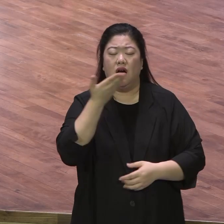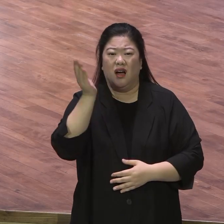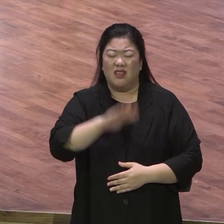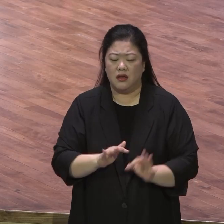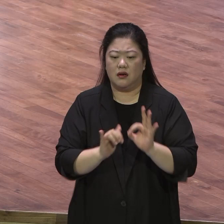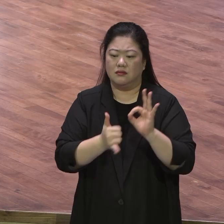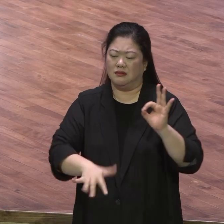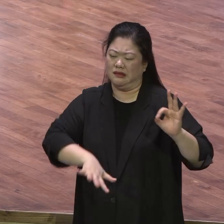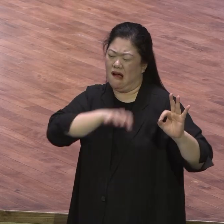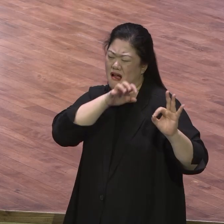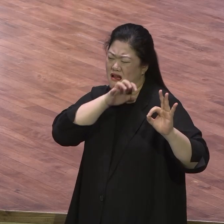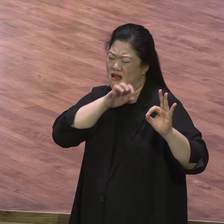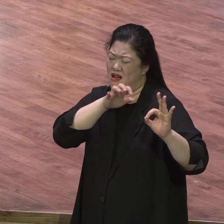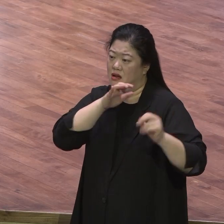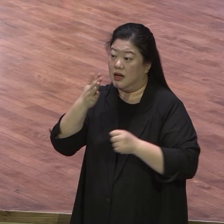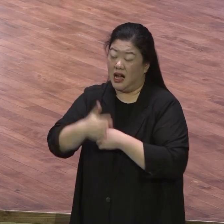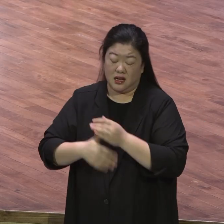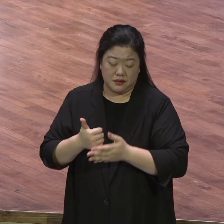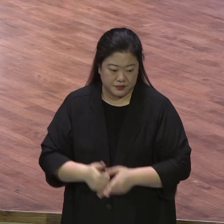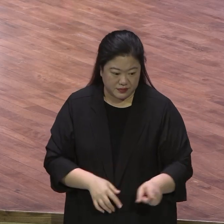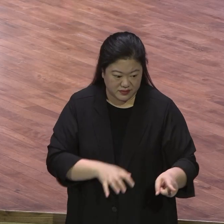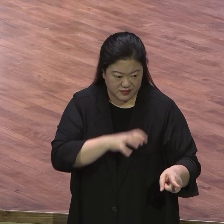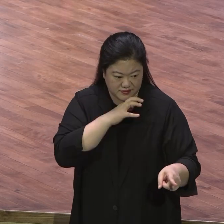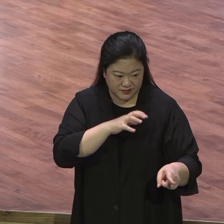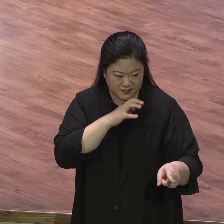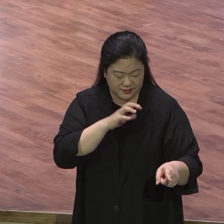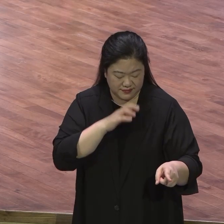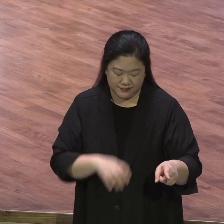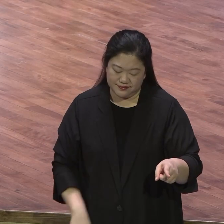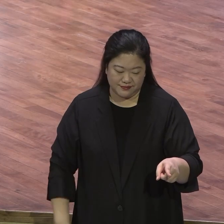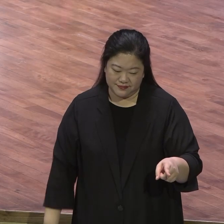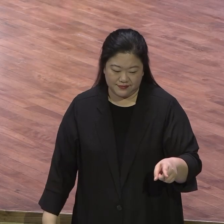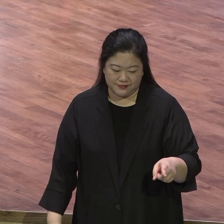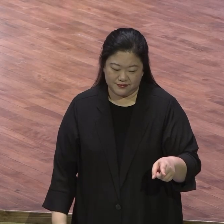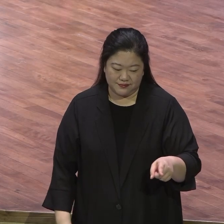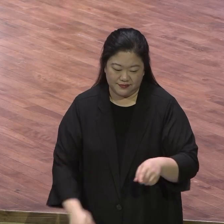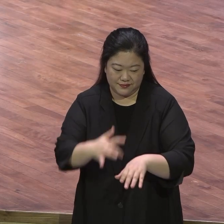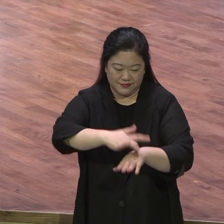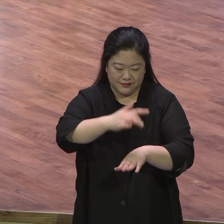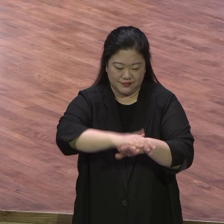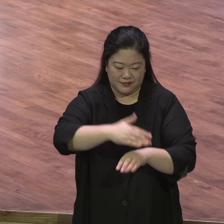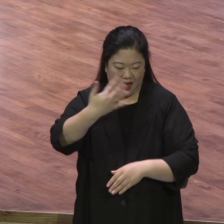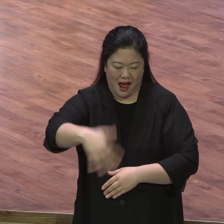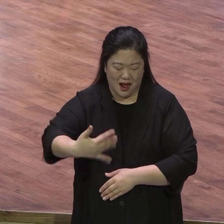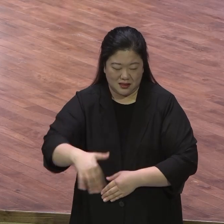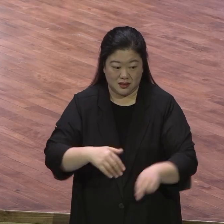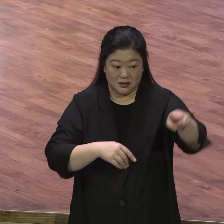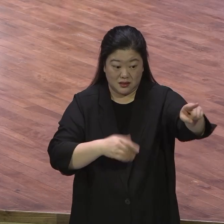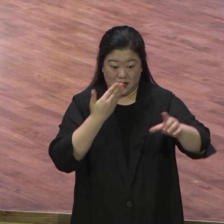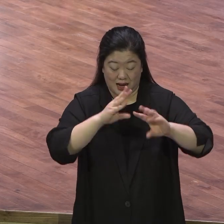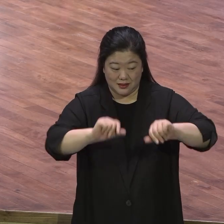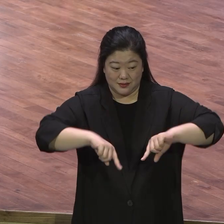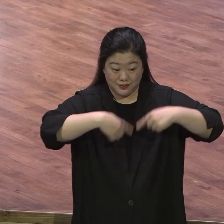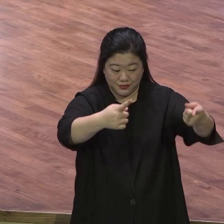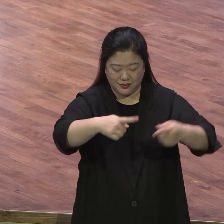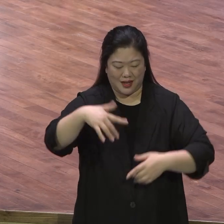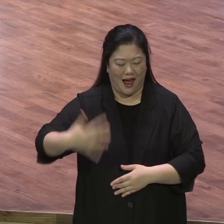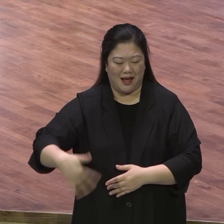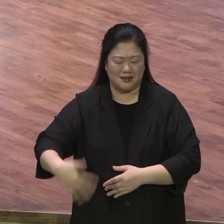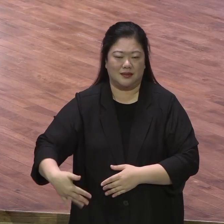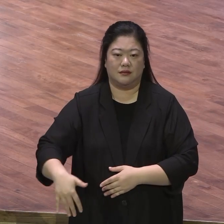들어가도 소용없다. 절대 칠족속을 이길 수가 없다. 이런 불신앙 상대는 들어갈 수 없다. 다시